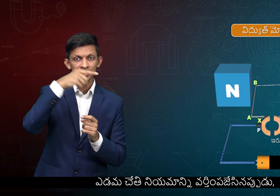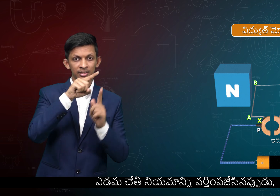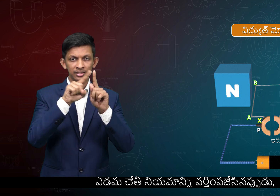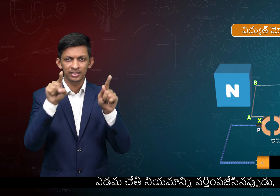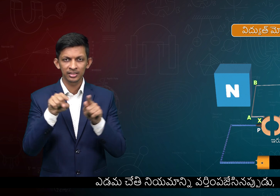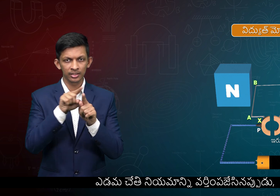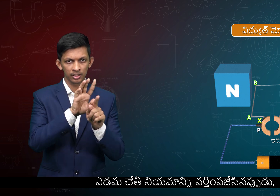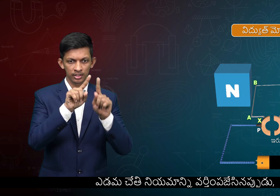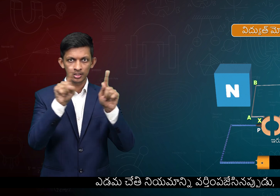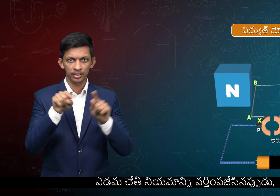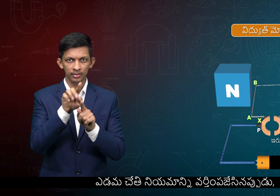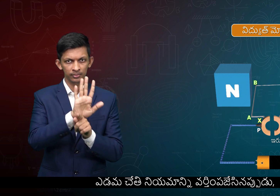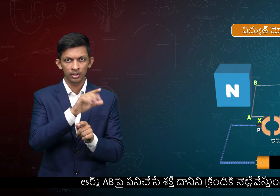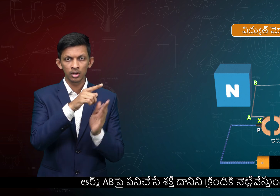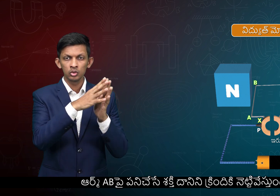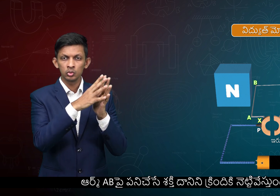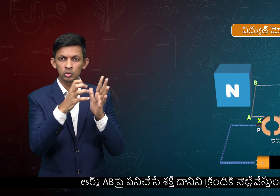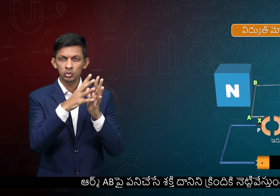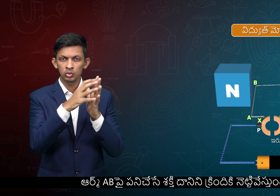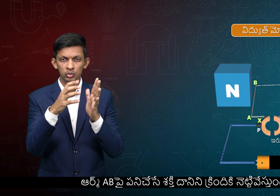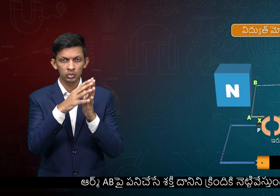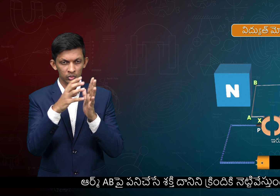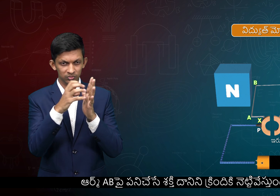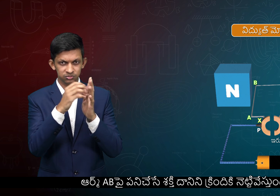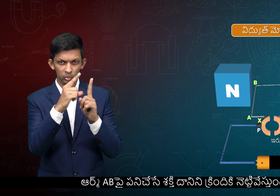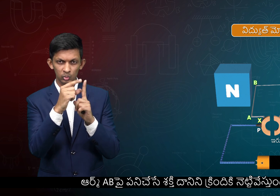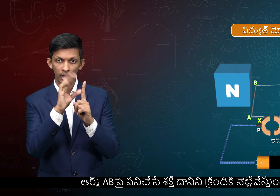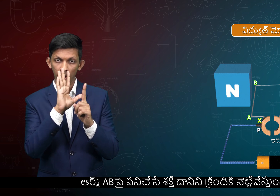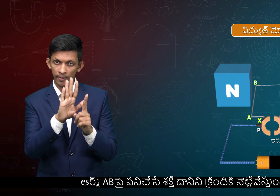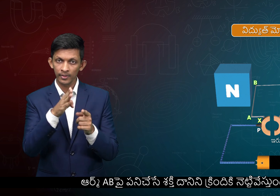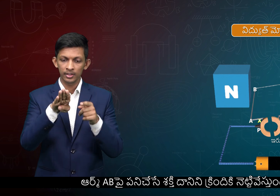వర్తింపజేసినప్పుడు ఆర్మ్ ABపై పనిచేసే శక్తి దానిని